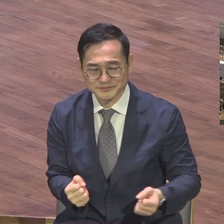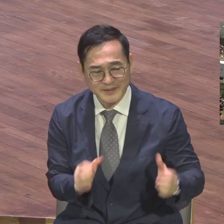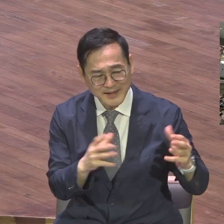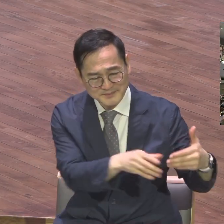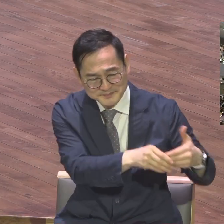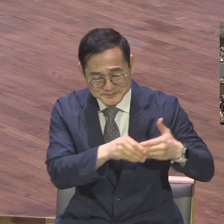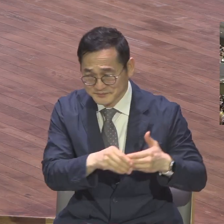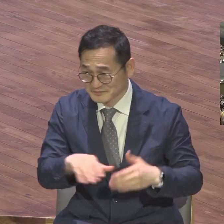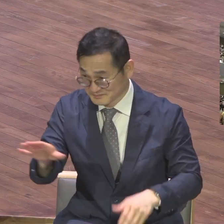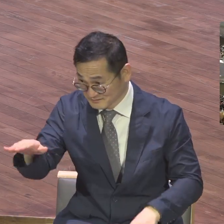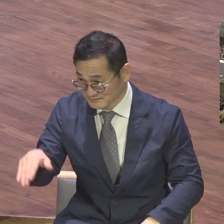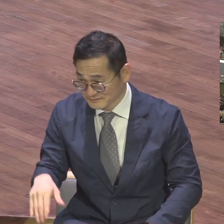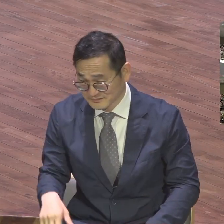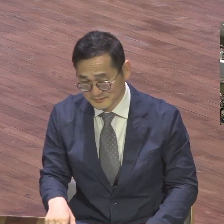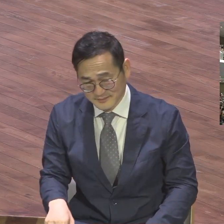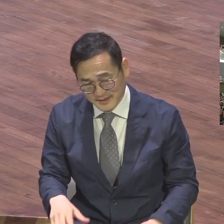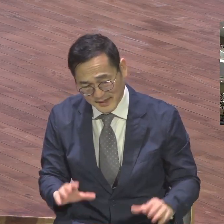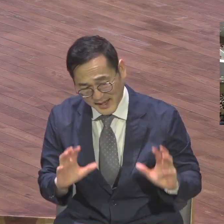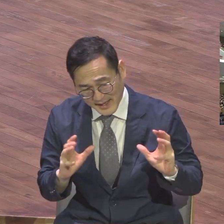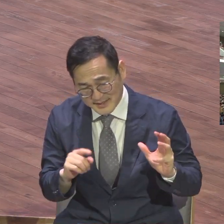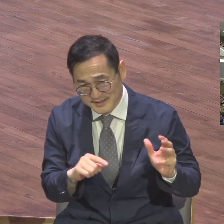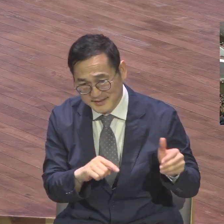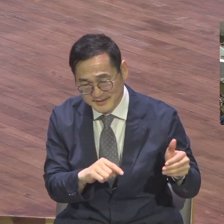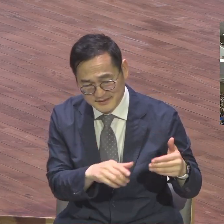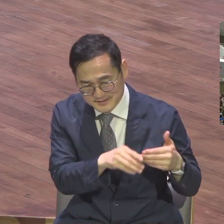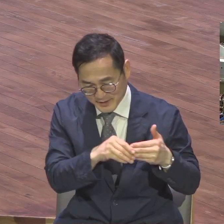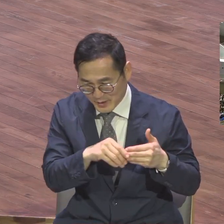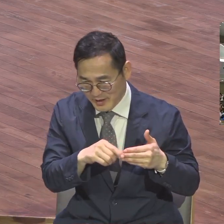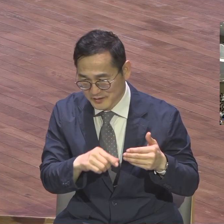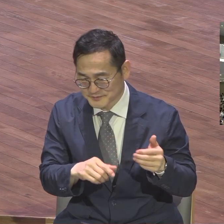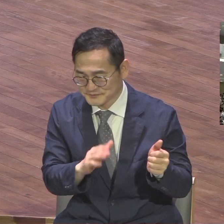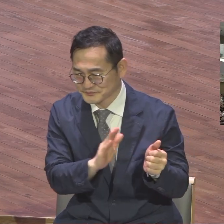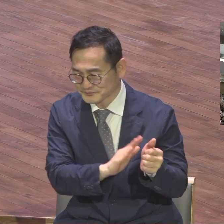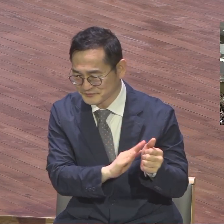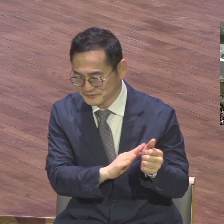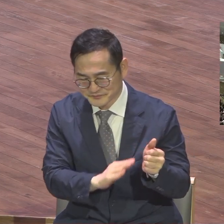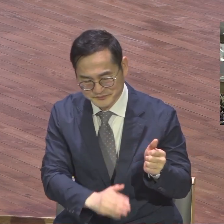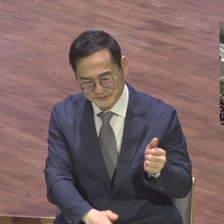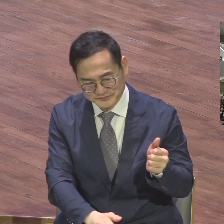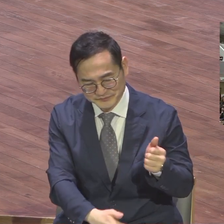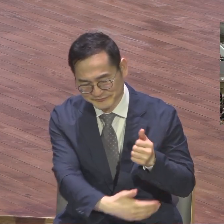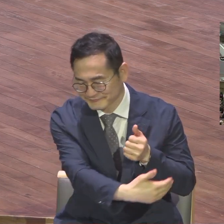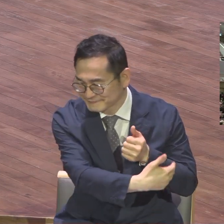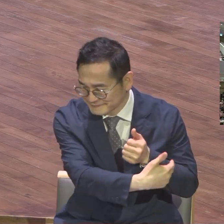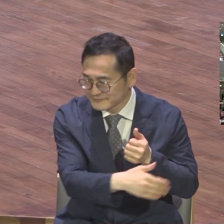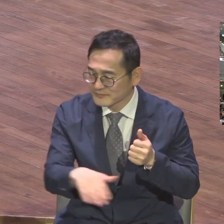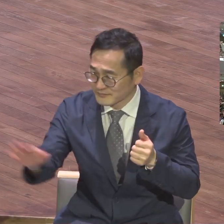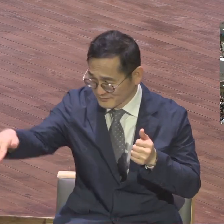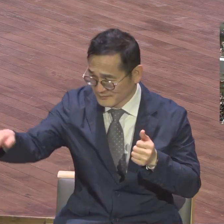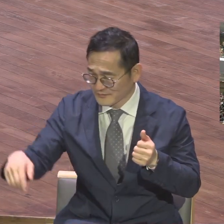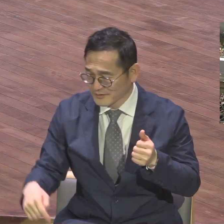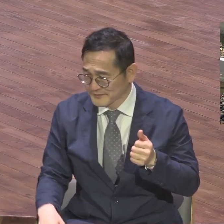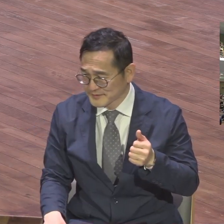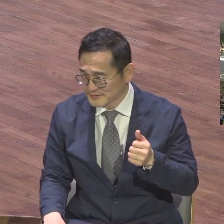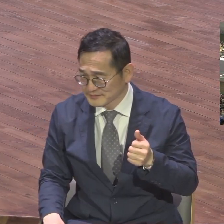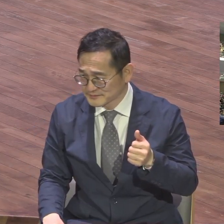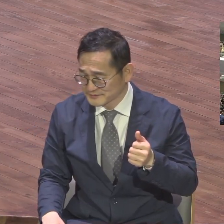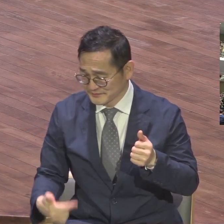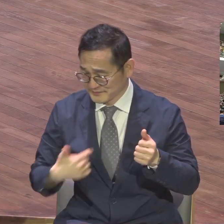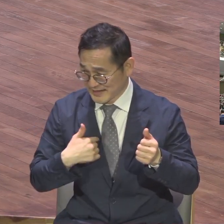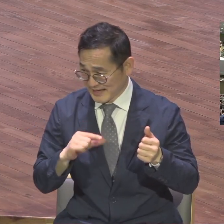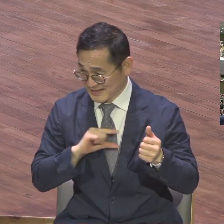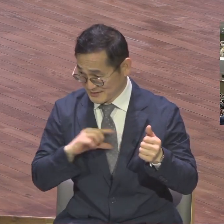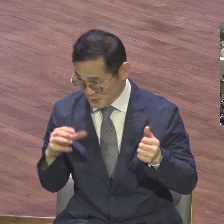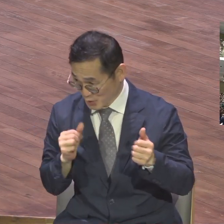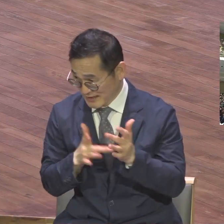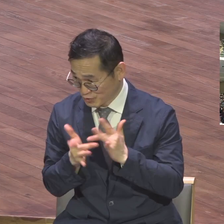하나를 데려다가 그들 가운데 세우시고 안으시며 제자들에게 이르시되 누구든지 내 이름으로